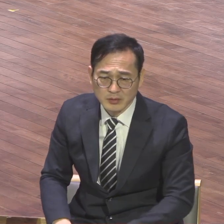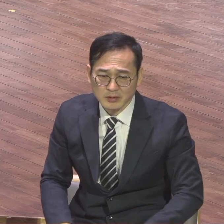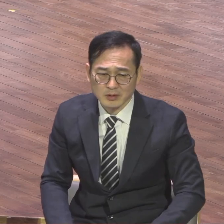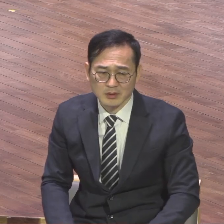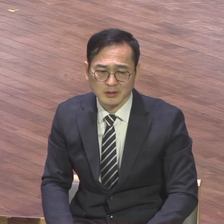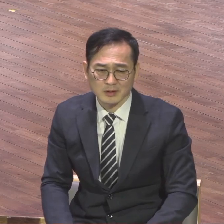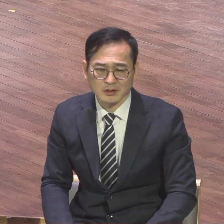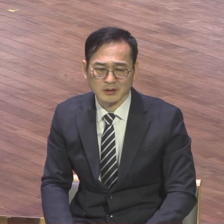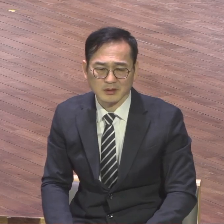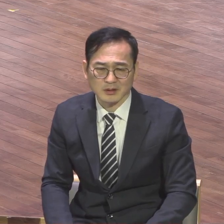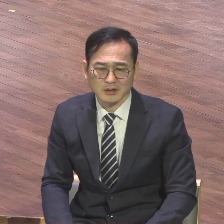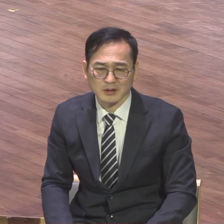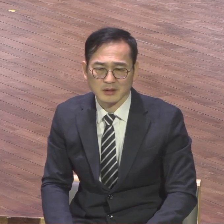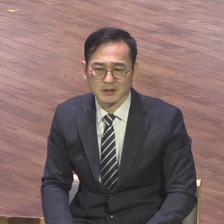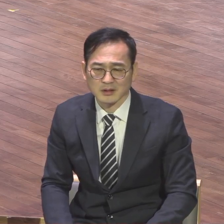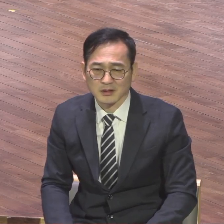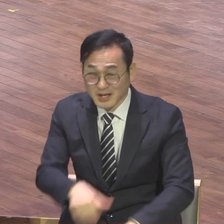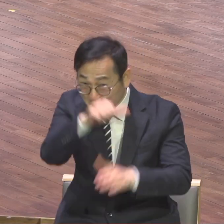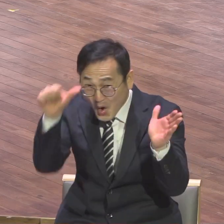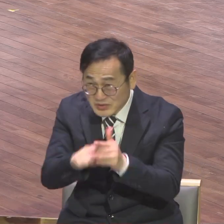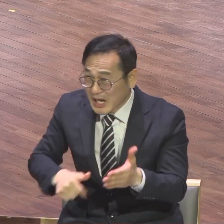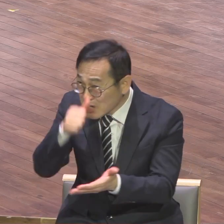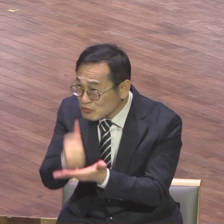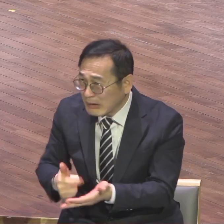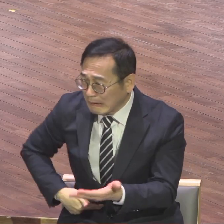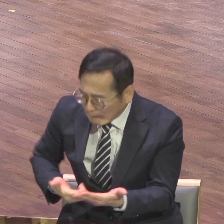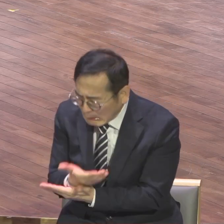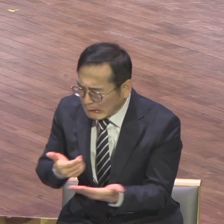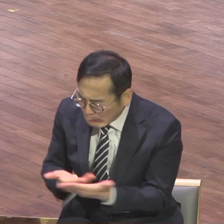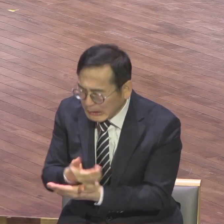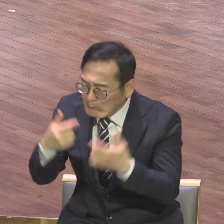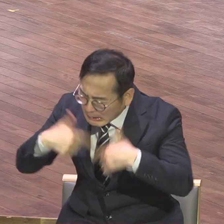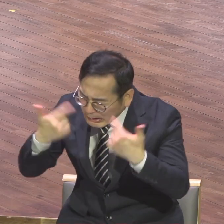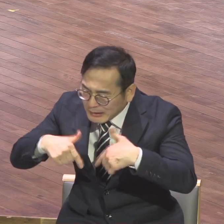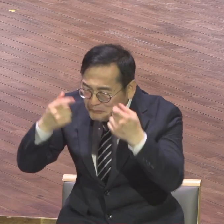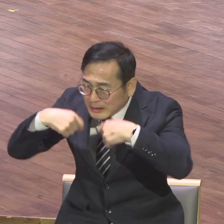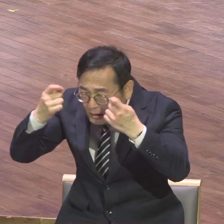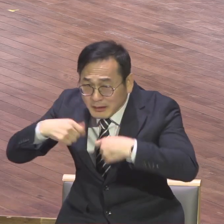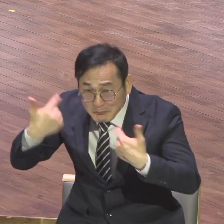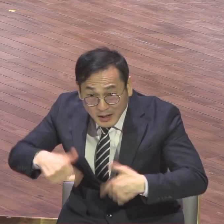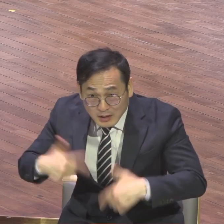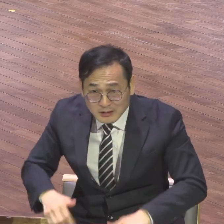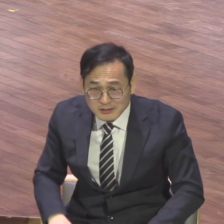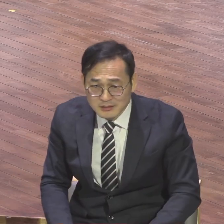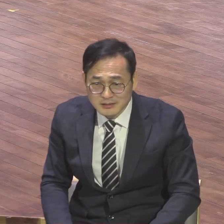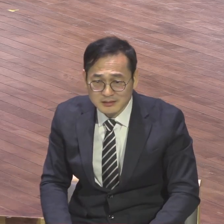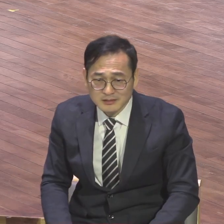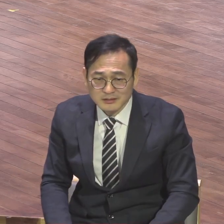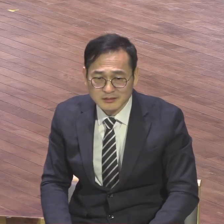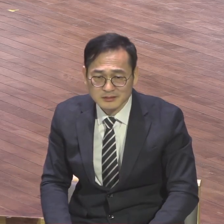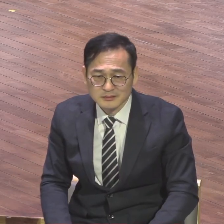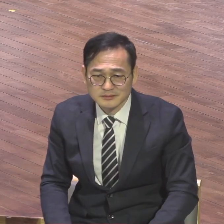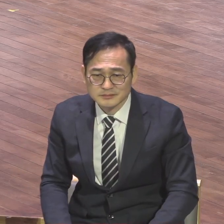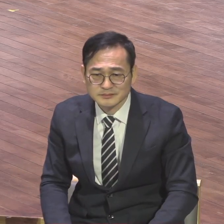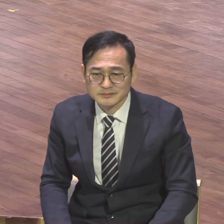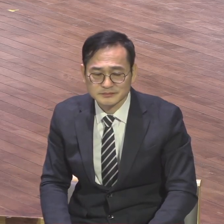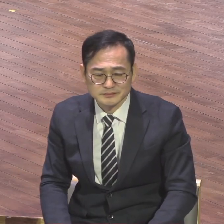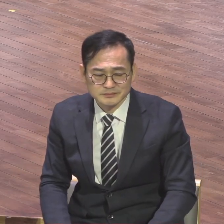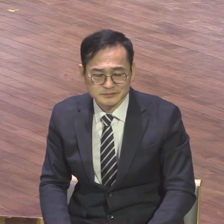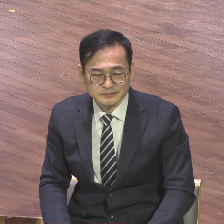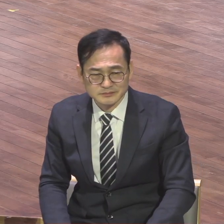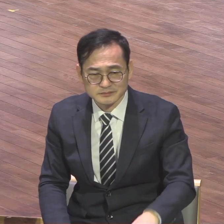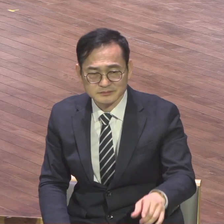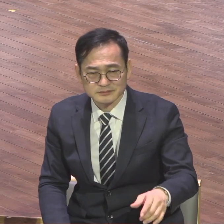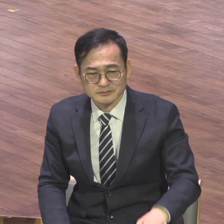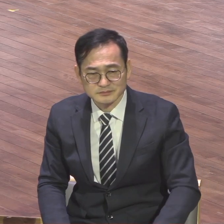그렇죠? 맨날 자식이 말이요. 아버지 죄송합니다. 제가 잡. 저는 유리창 한번 깬 거 용서하십시오. 알았다. 다시는